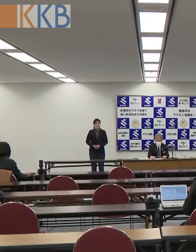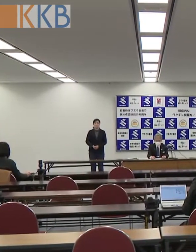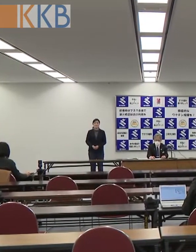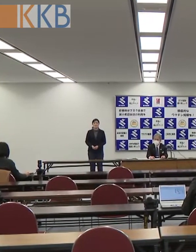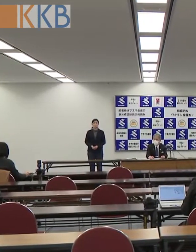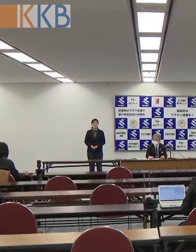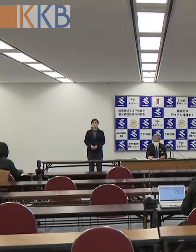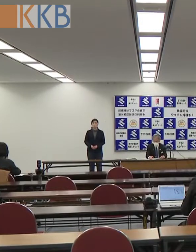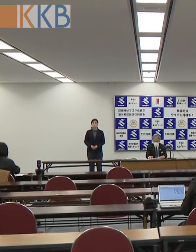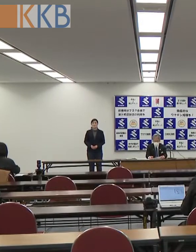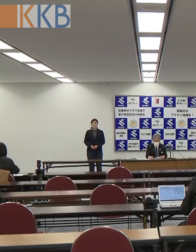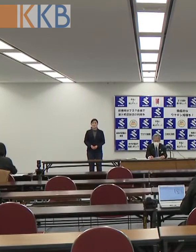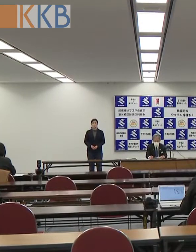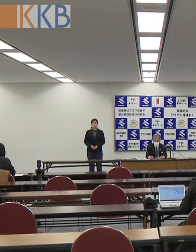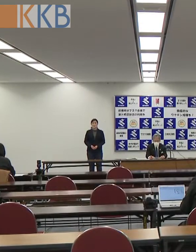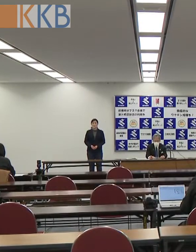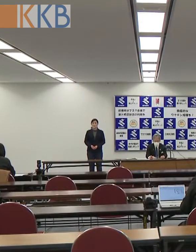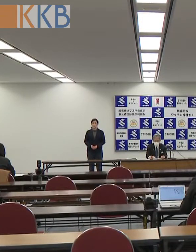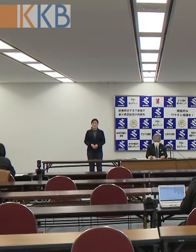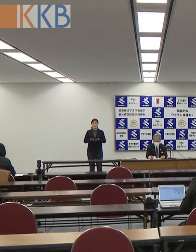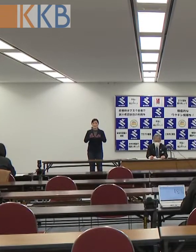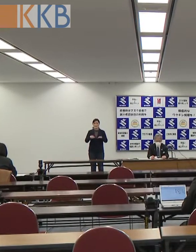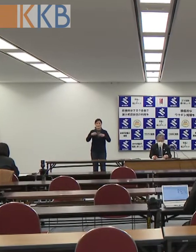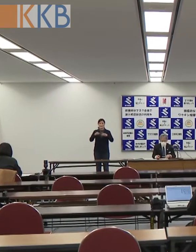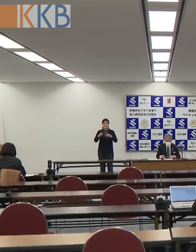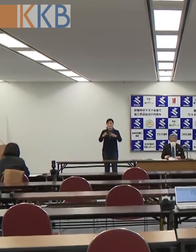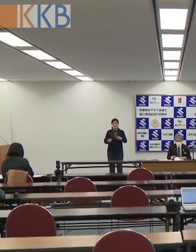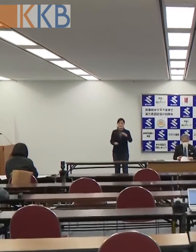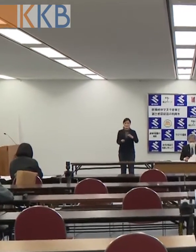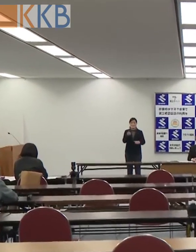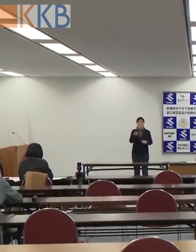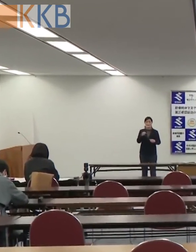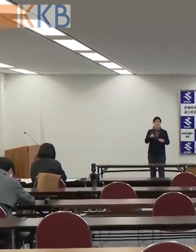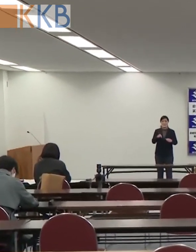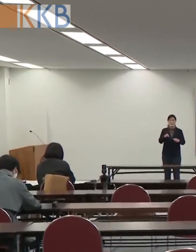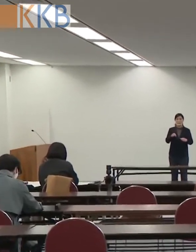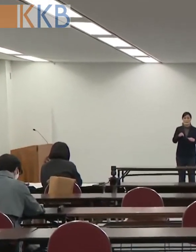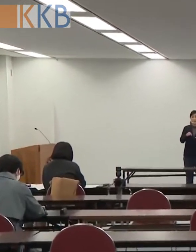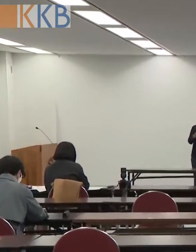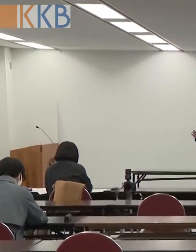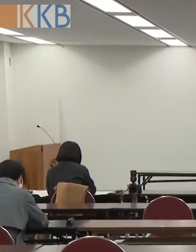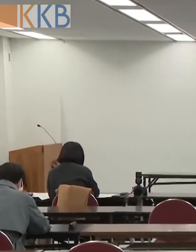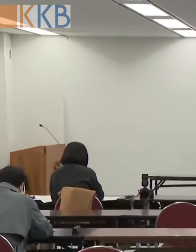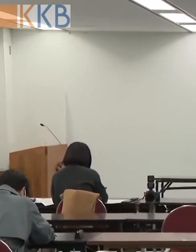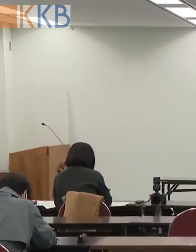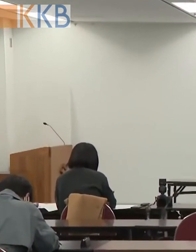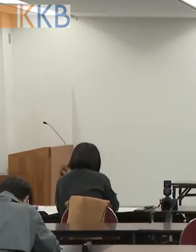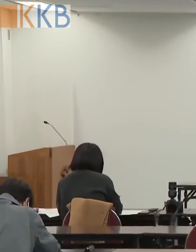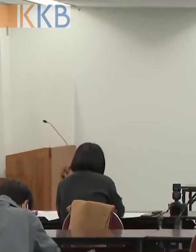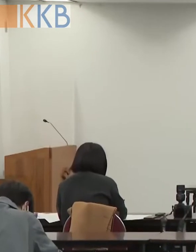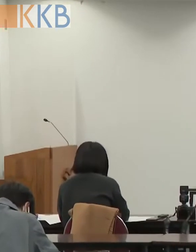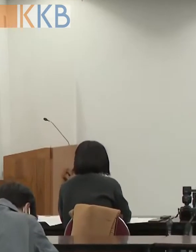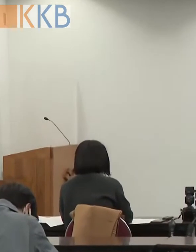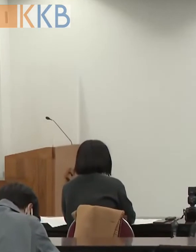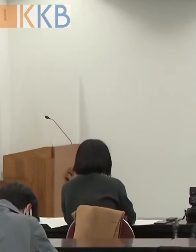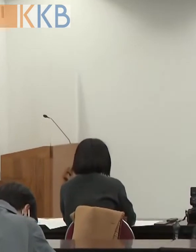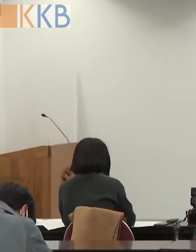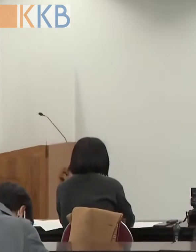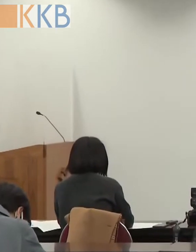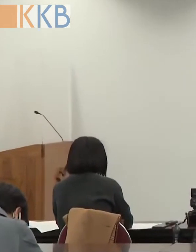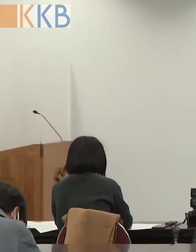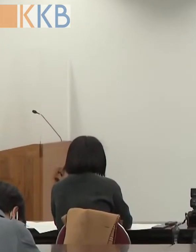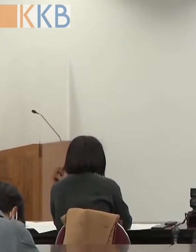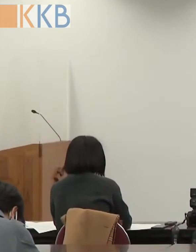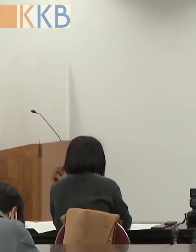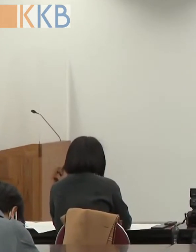南日本新聞の藤本と申します。今日のクラスターなんですけれども、利用者と、あとそれから職員と、あとまあ親族、このそれぞれの年